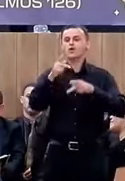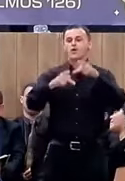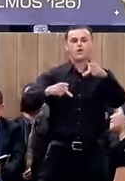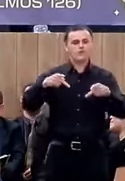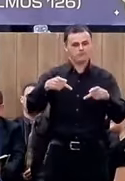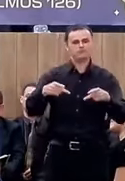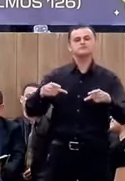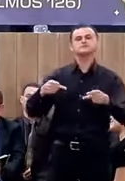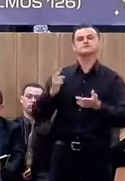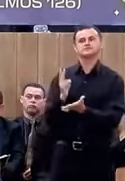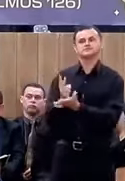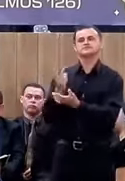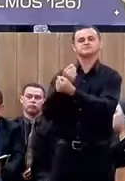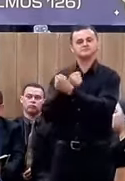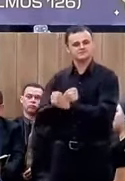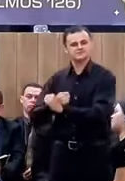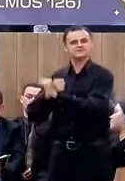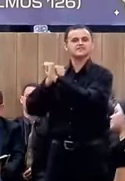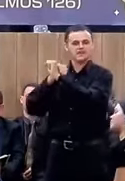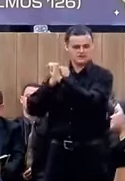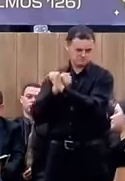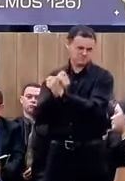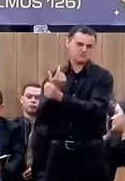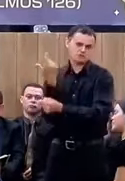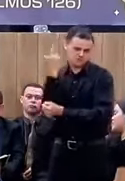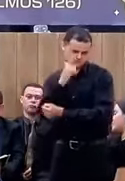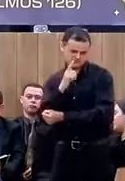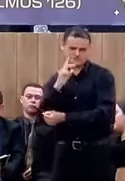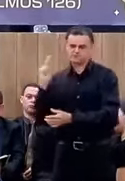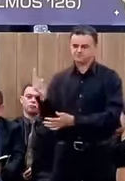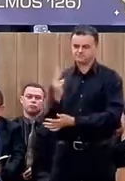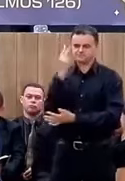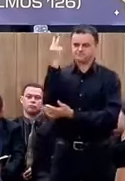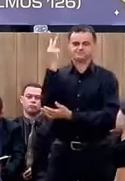servo daquele que ganhar a vitória.